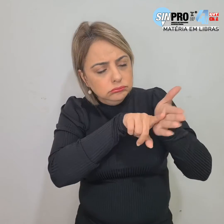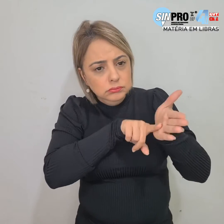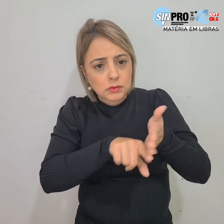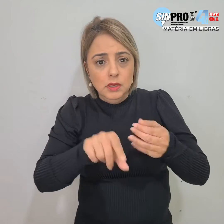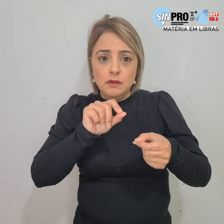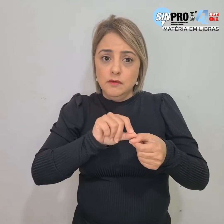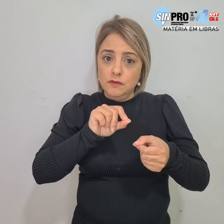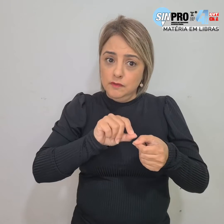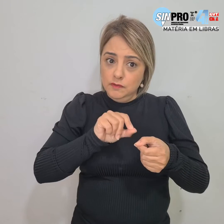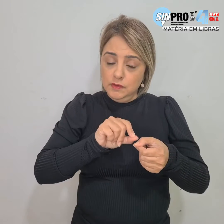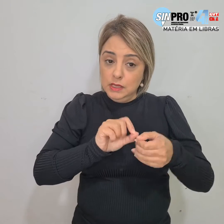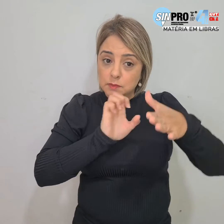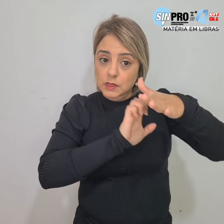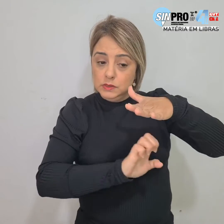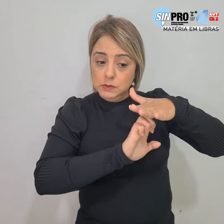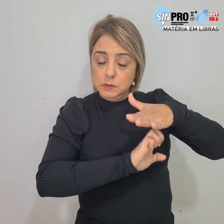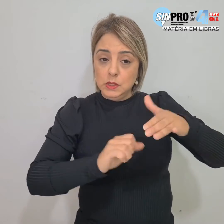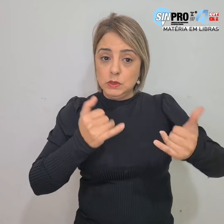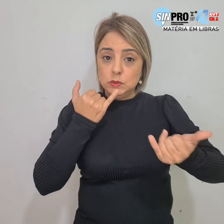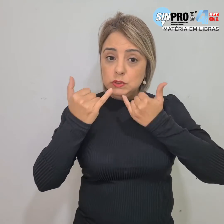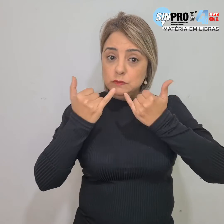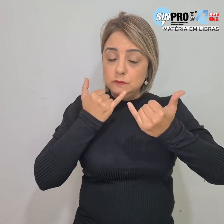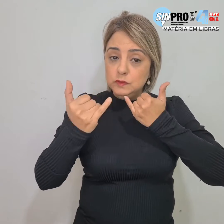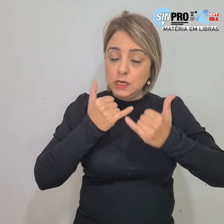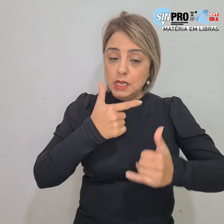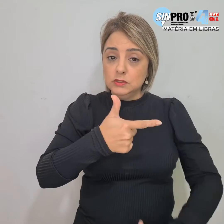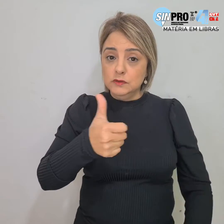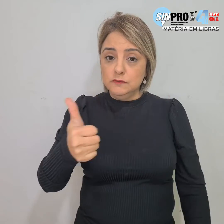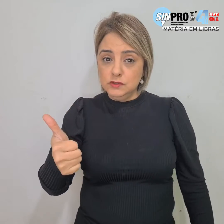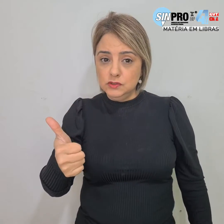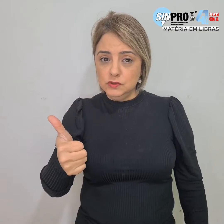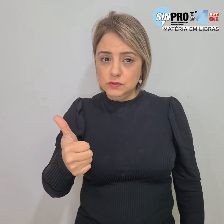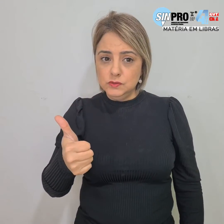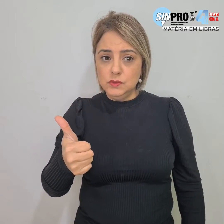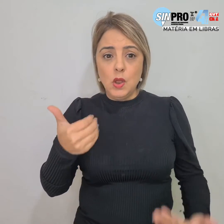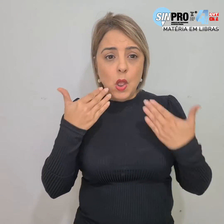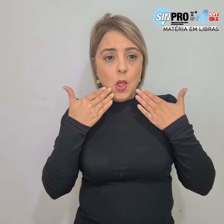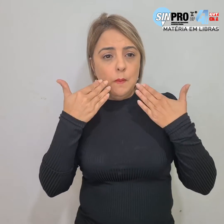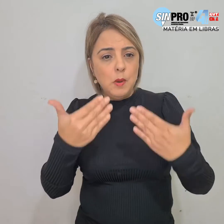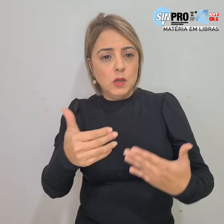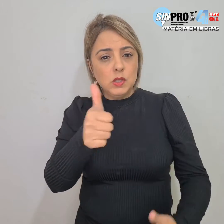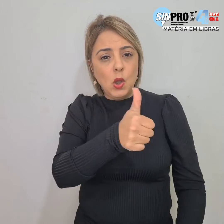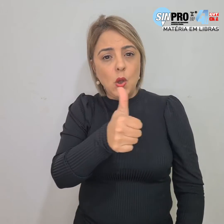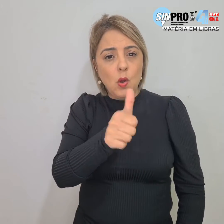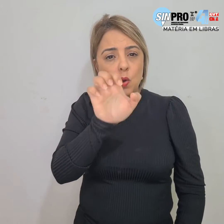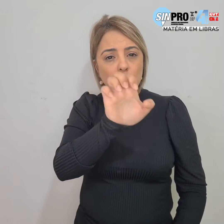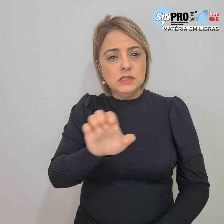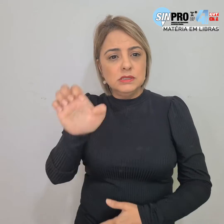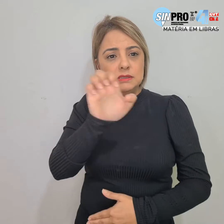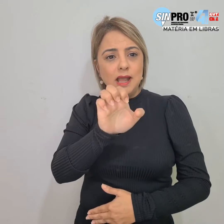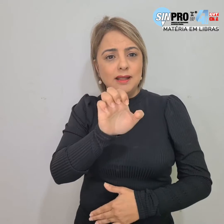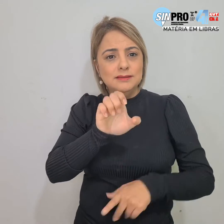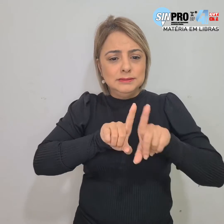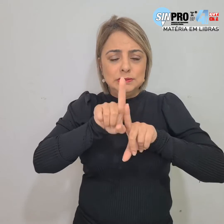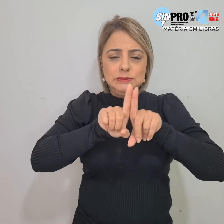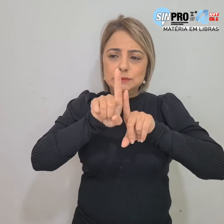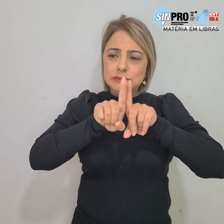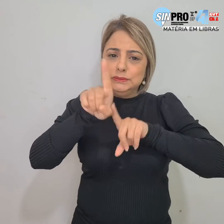e divulgado no último dia 21 mostra que 11 estados tiveram aceleração na variação em números de morte em 14